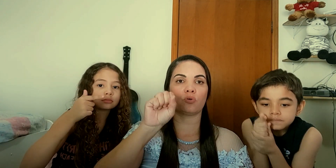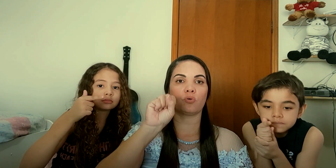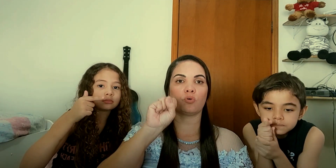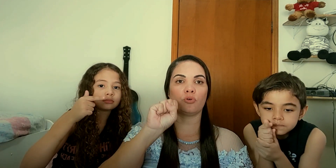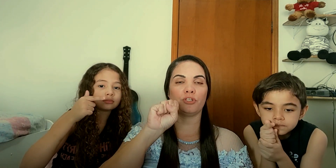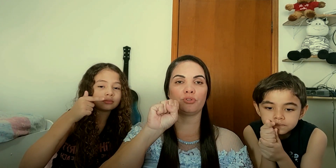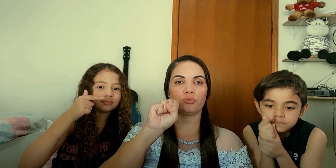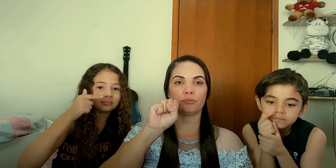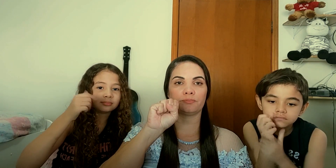Oito.